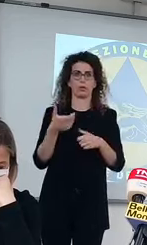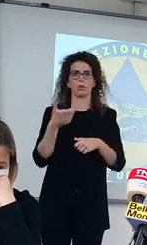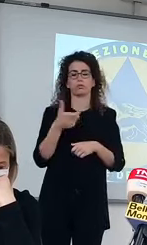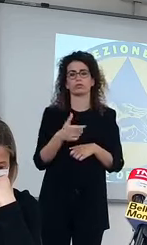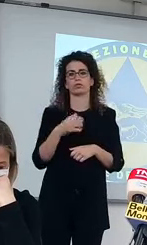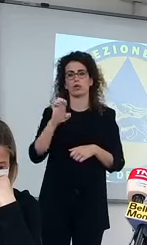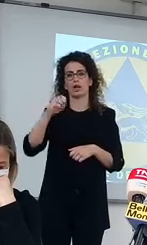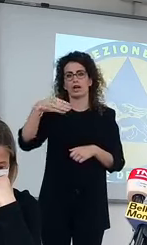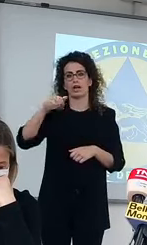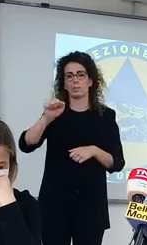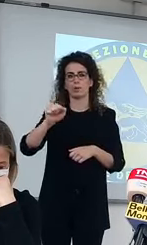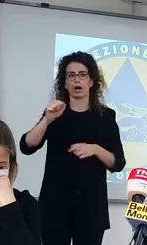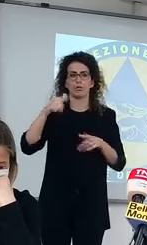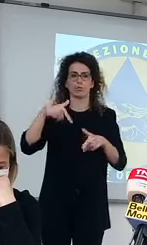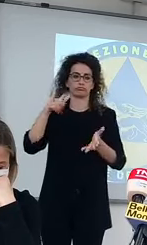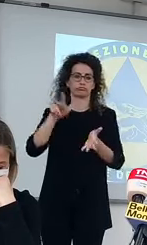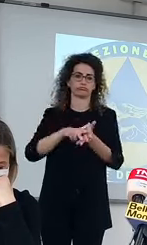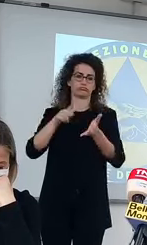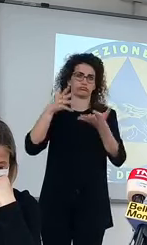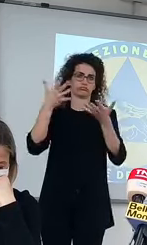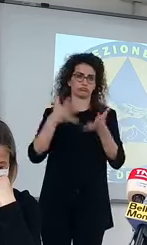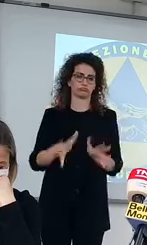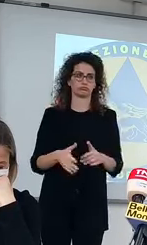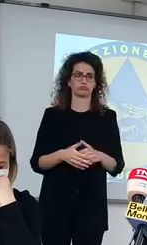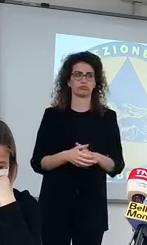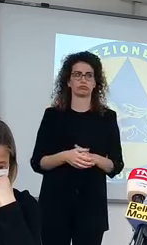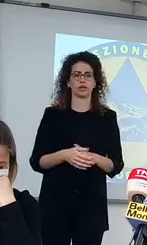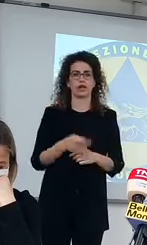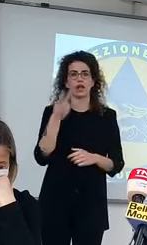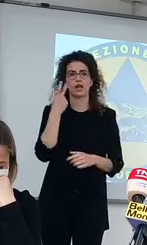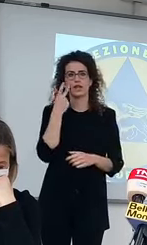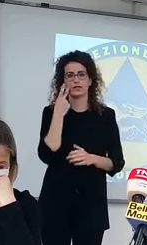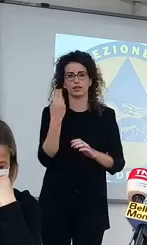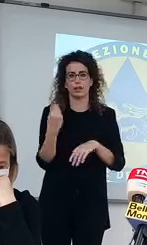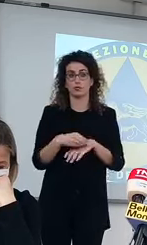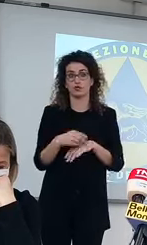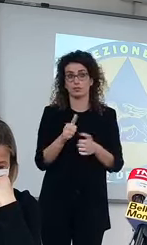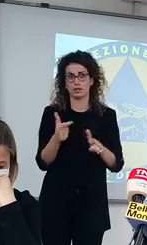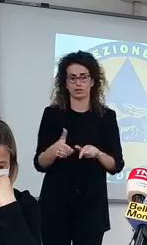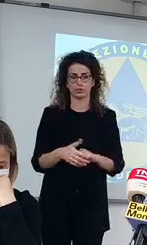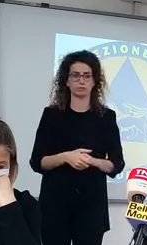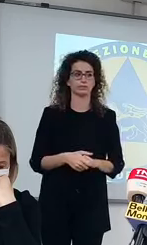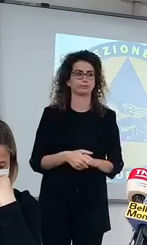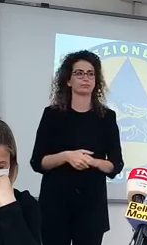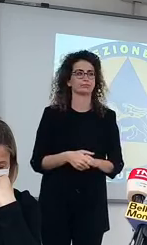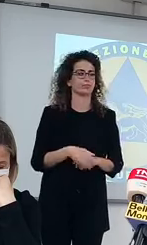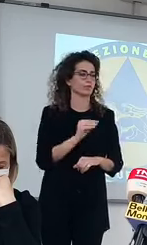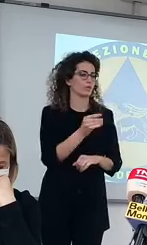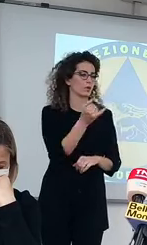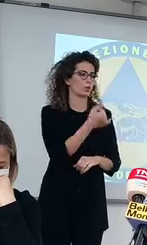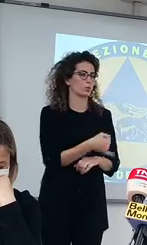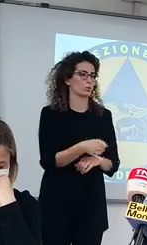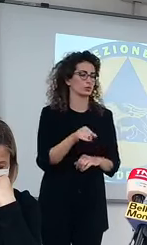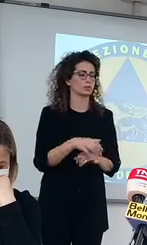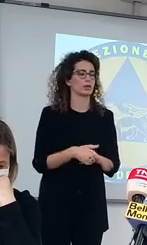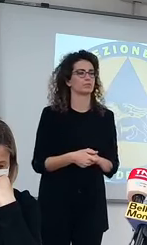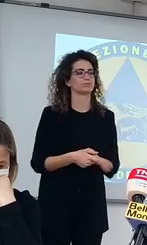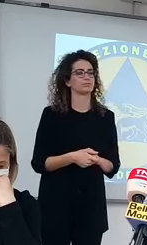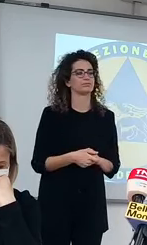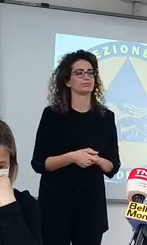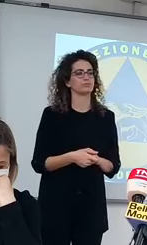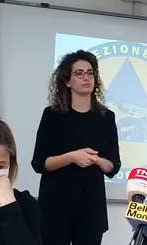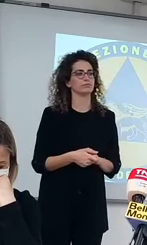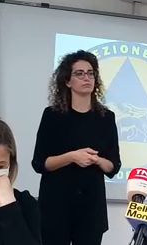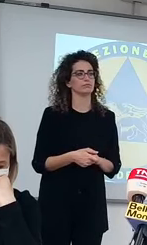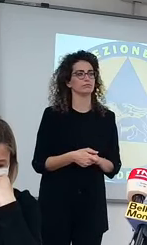autorizzerà in via definitiva, vedremo quali saranno le altre definizioni. Le chiedo un'ultima cosa, per